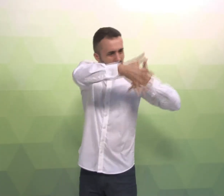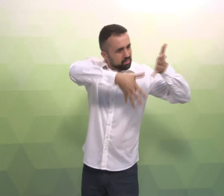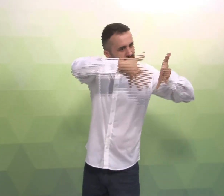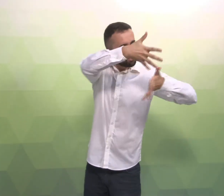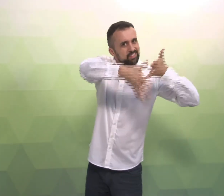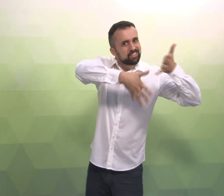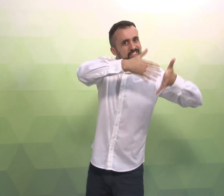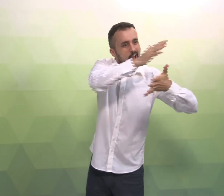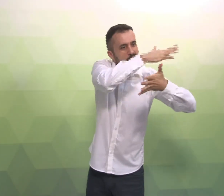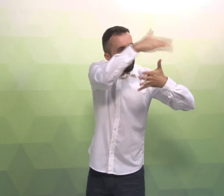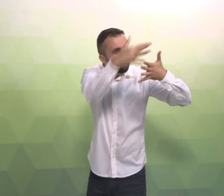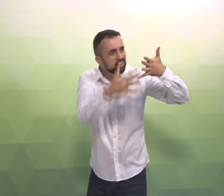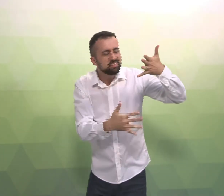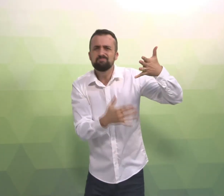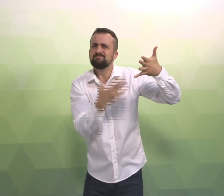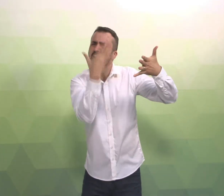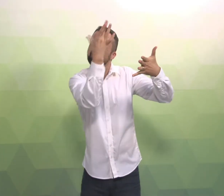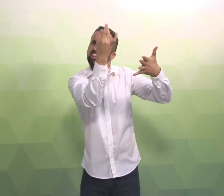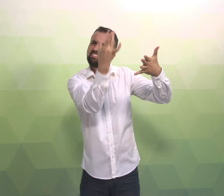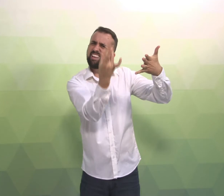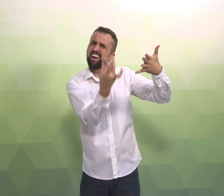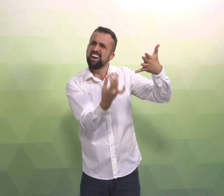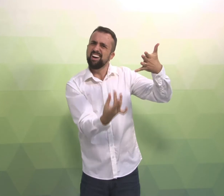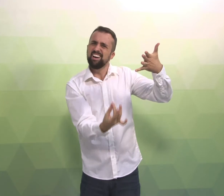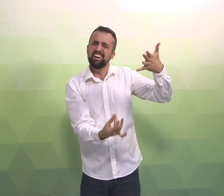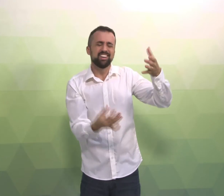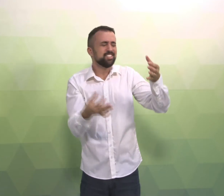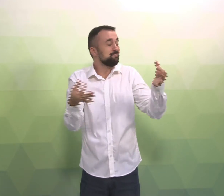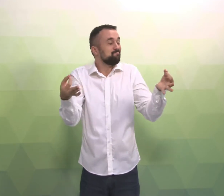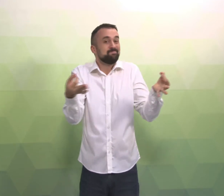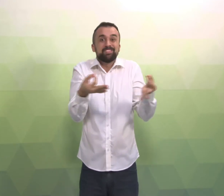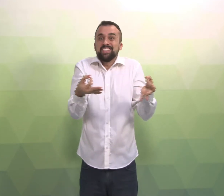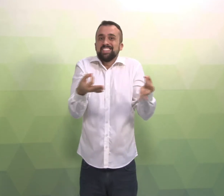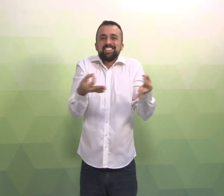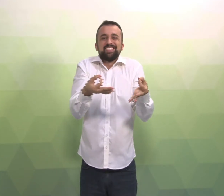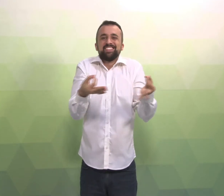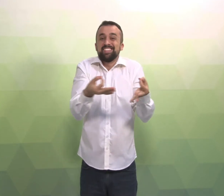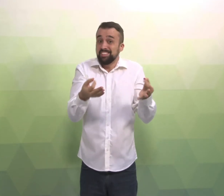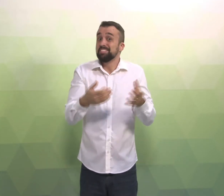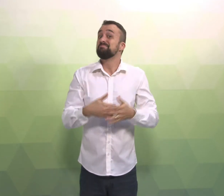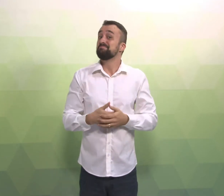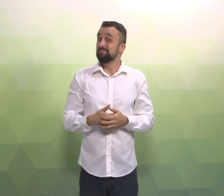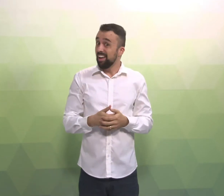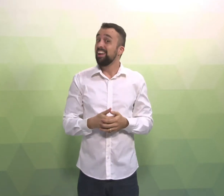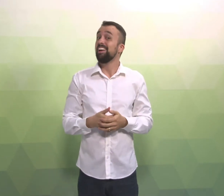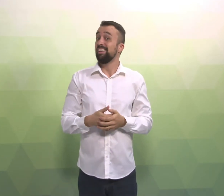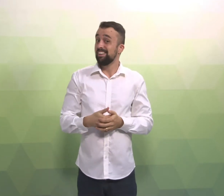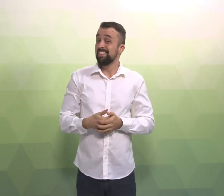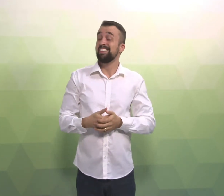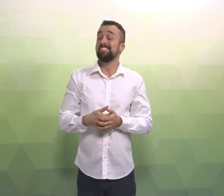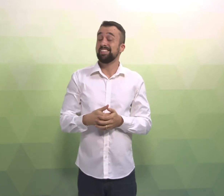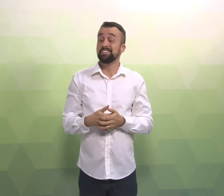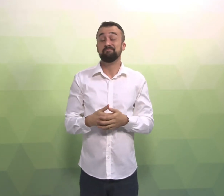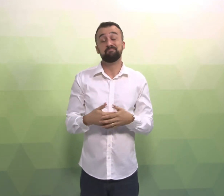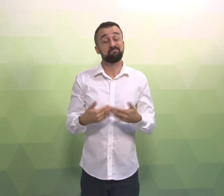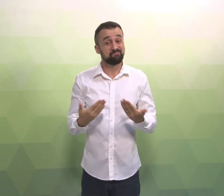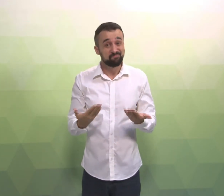Estão percebendo quão rica é a Libras? Quão ricas são as línguas de sinais?